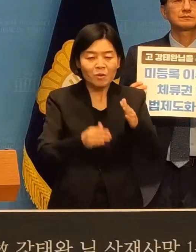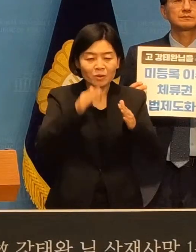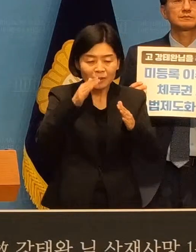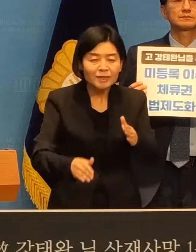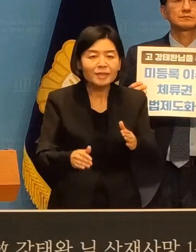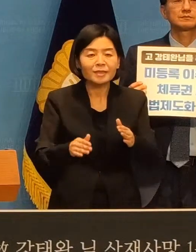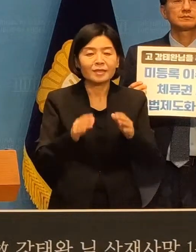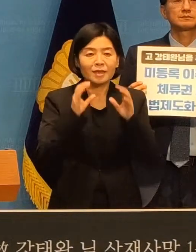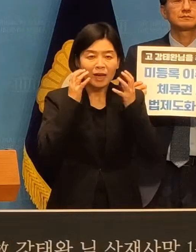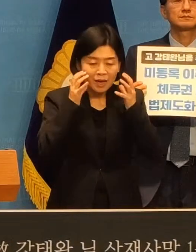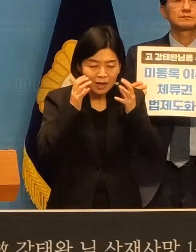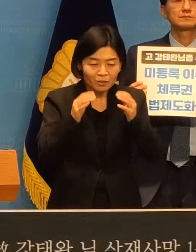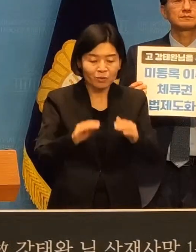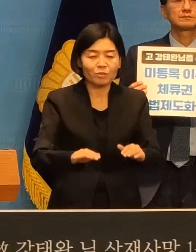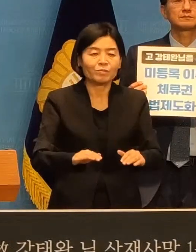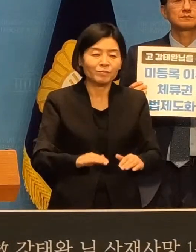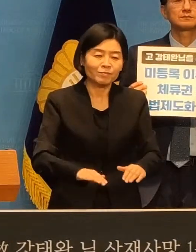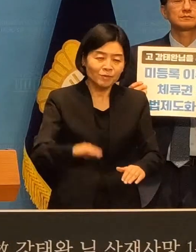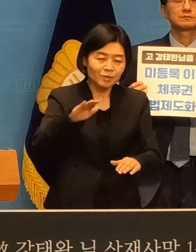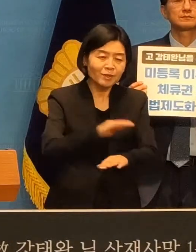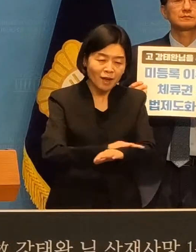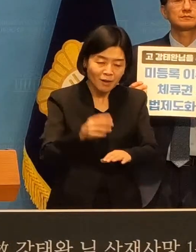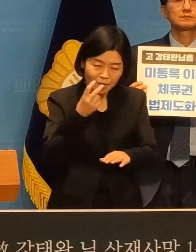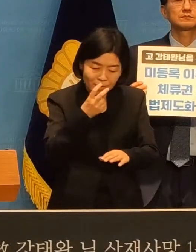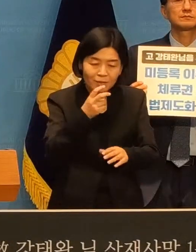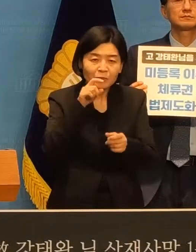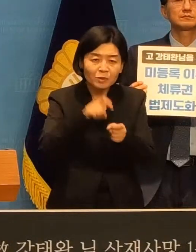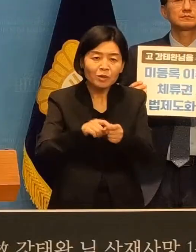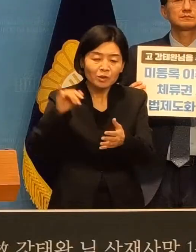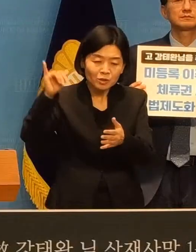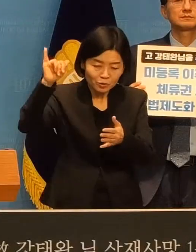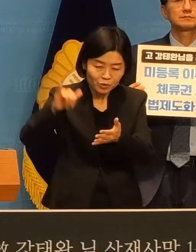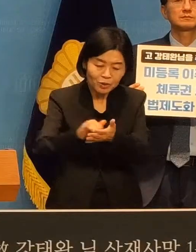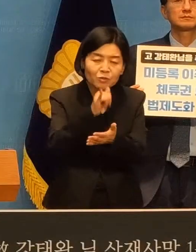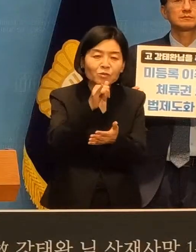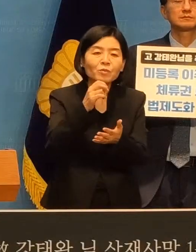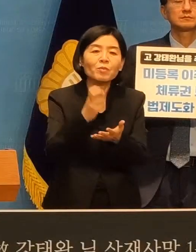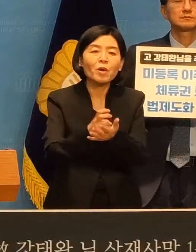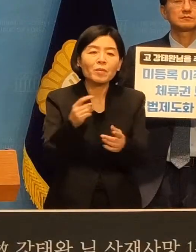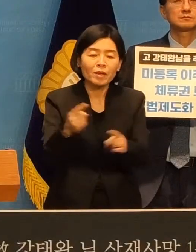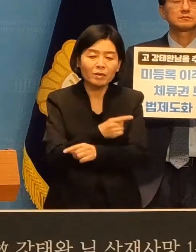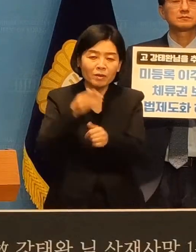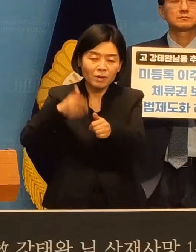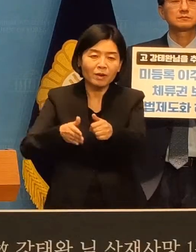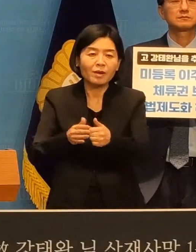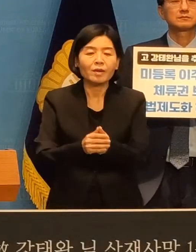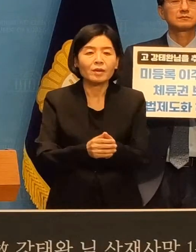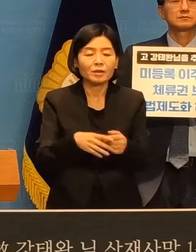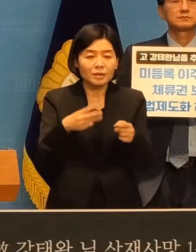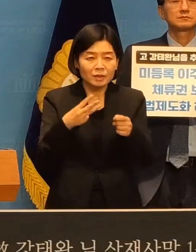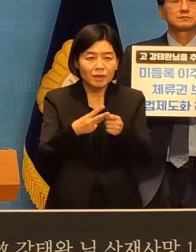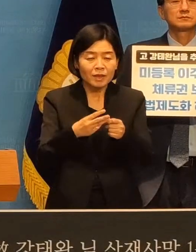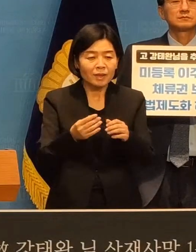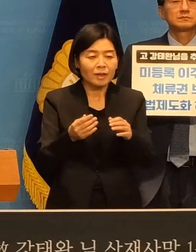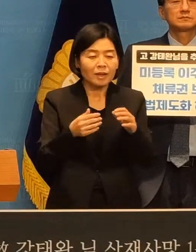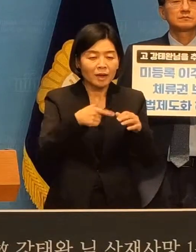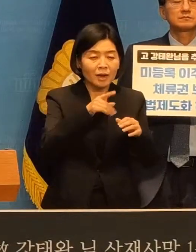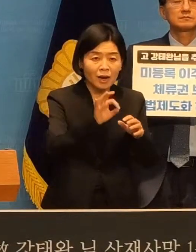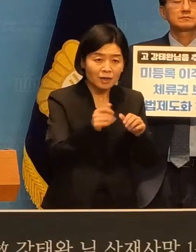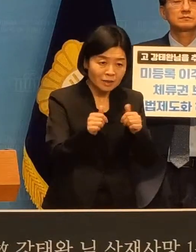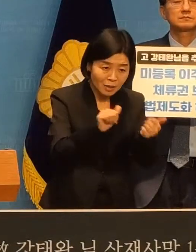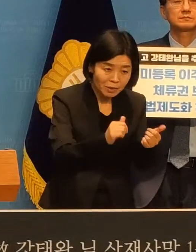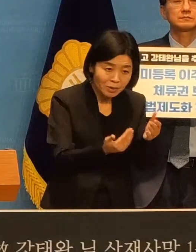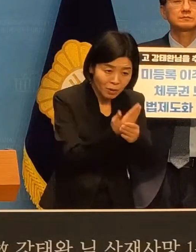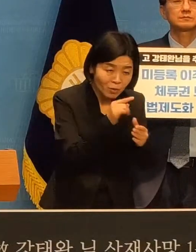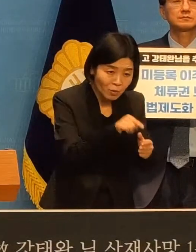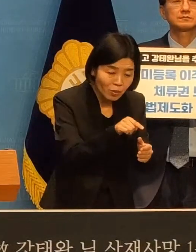위하여 출입국 관리법을 개정하라. 셋, 고 강태환 산재 사망 사고에 대한